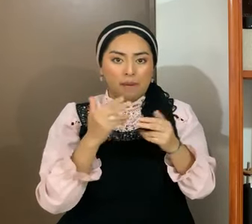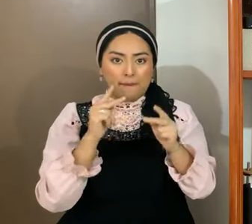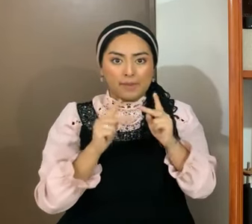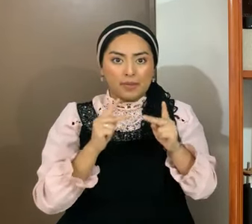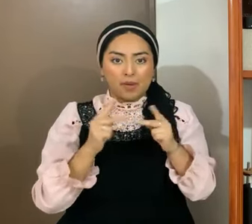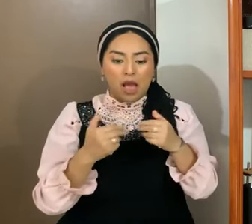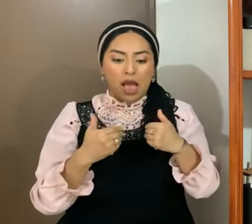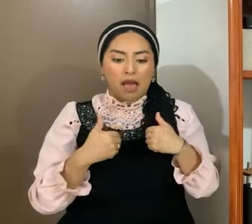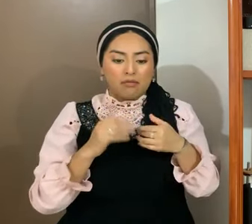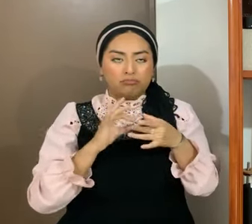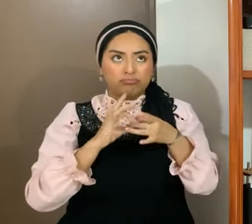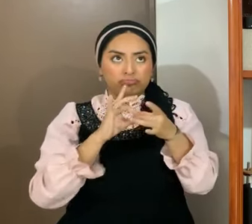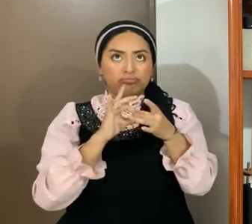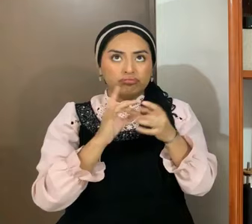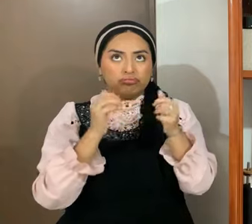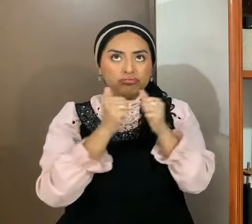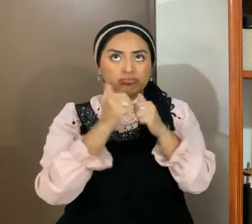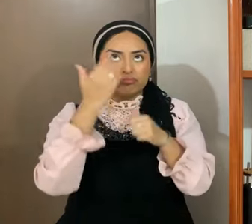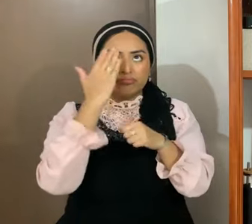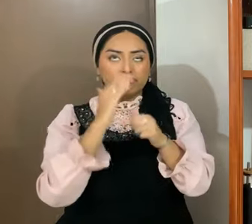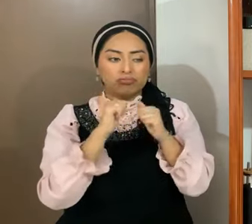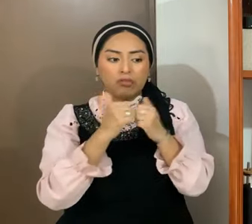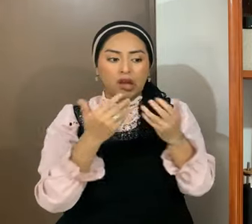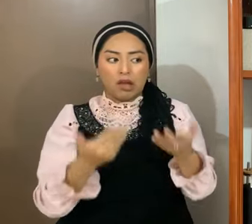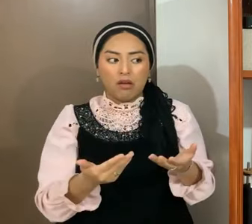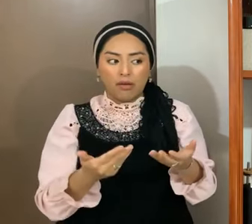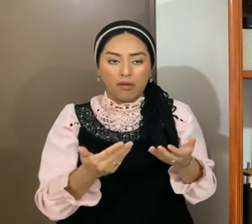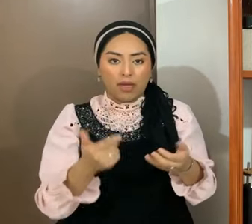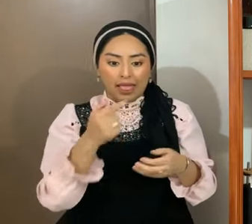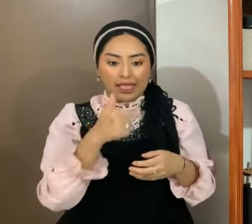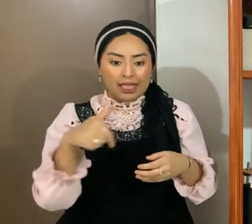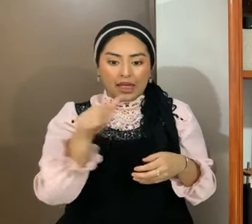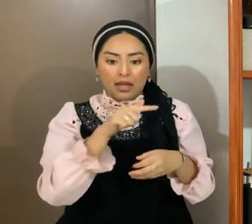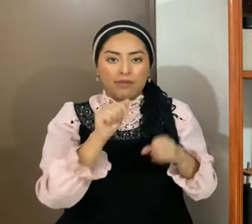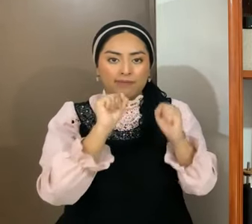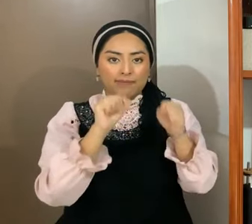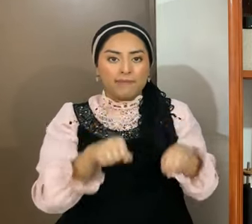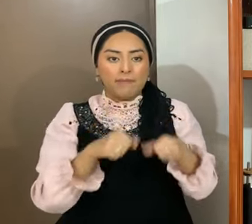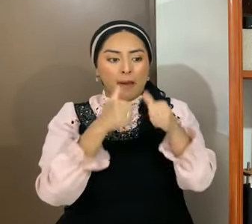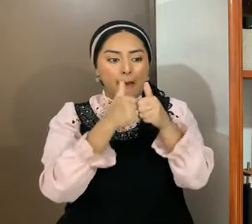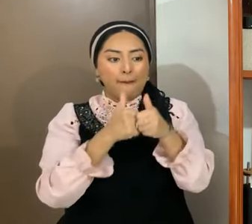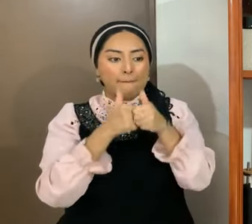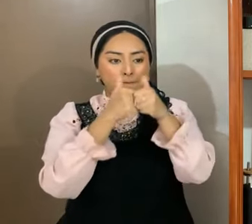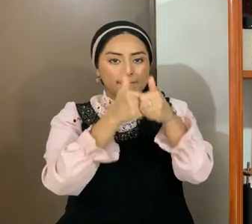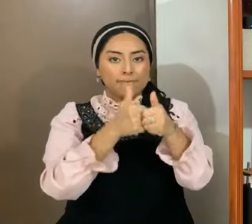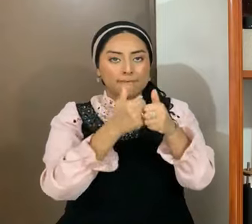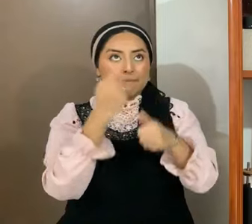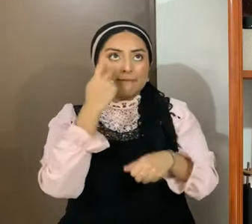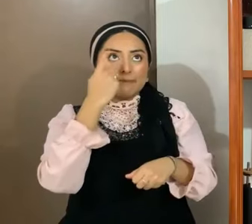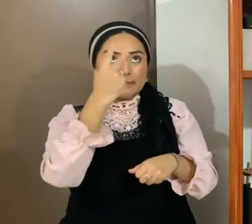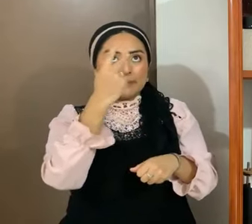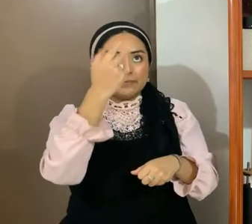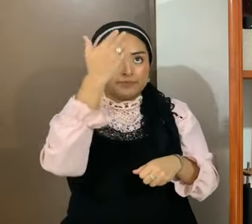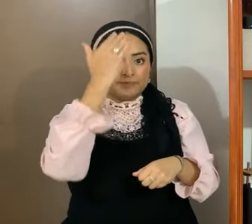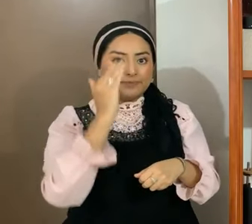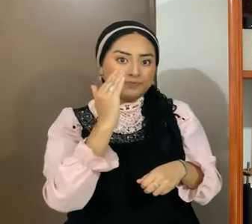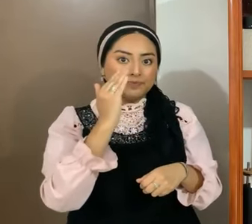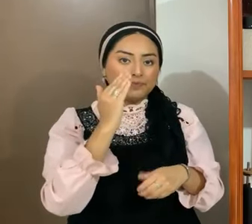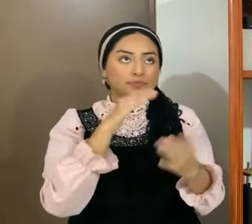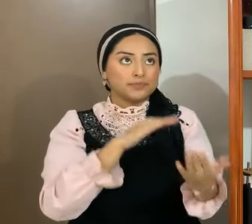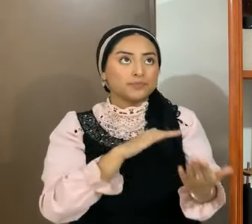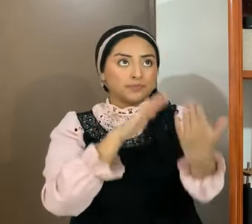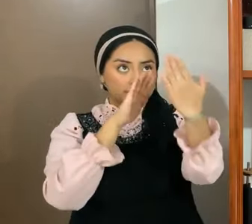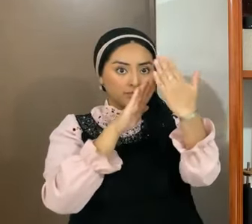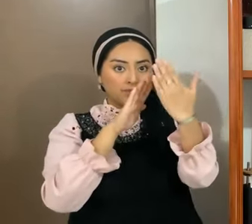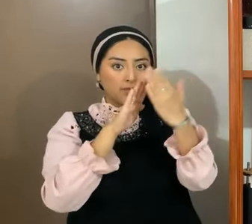pueblo una relación con el Todopoderoso, cómo ellos iban a poder seguir viendo al Todopoderoso delante de